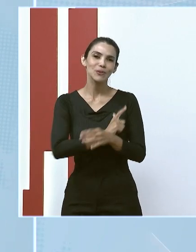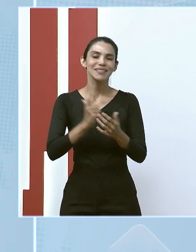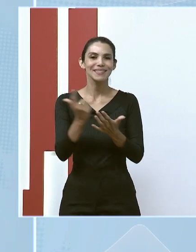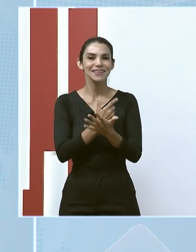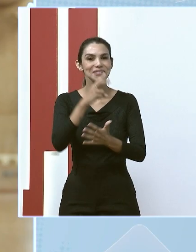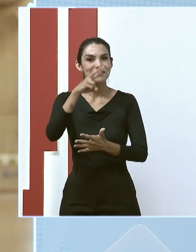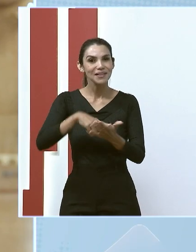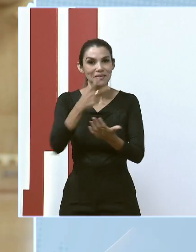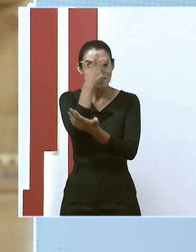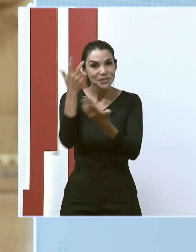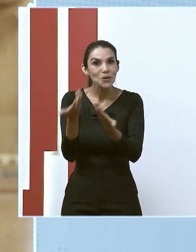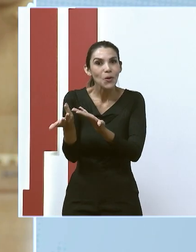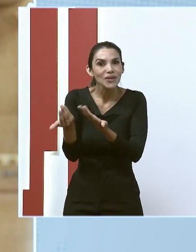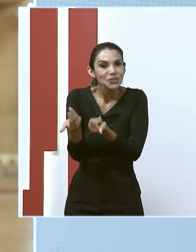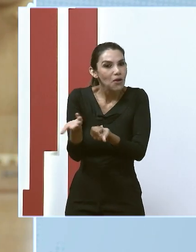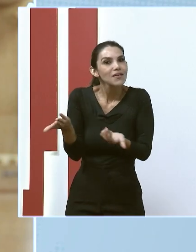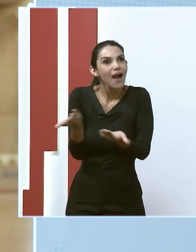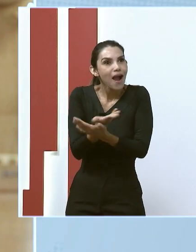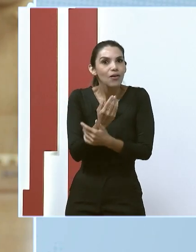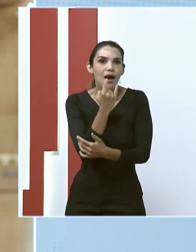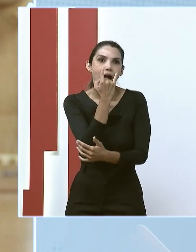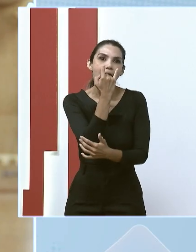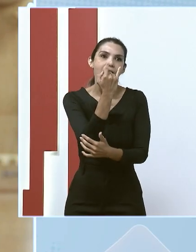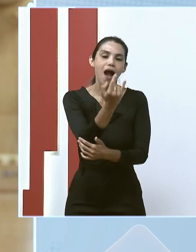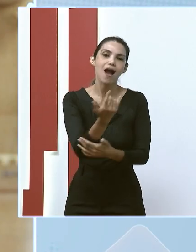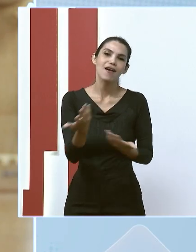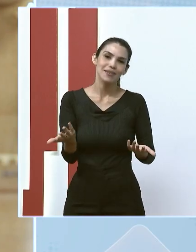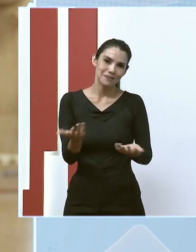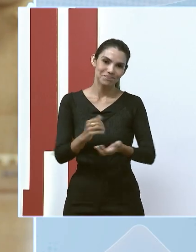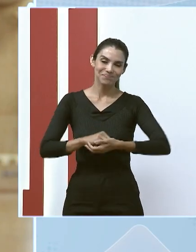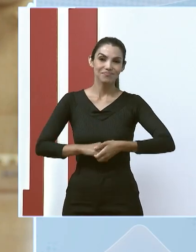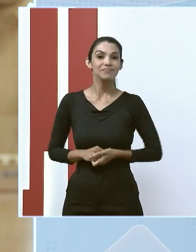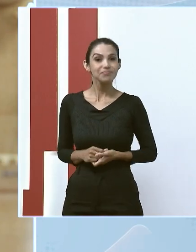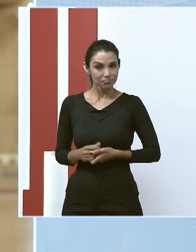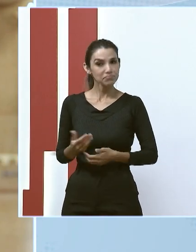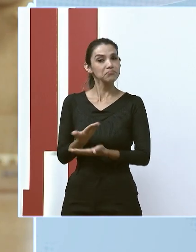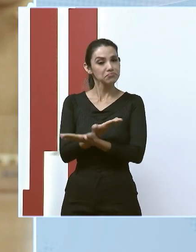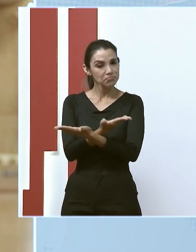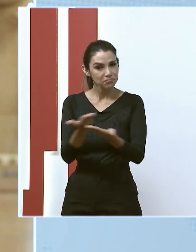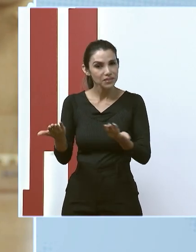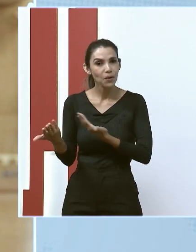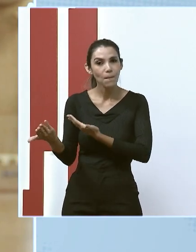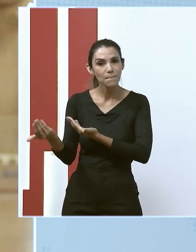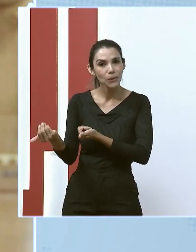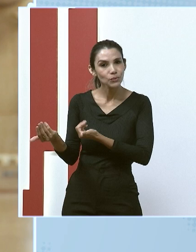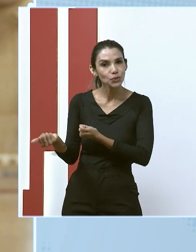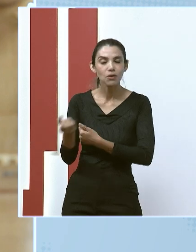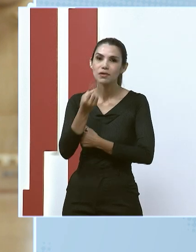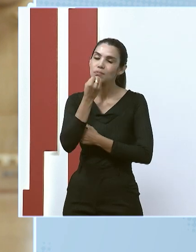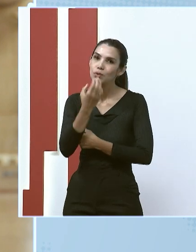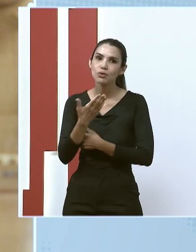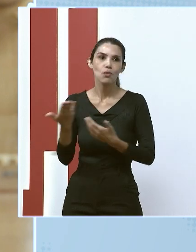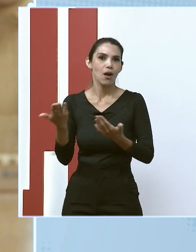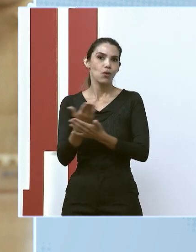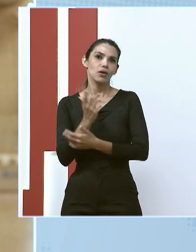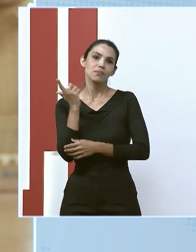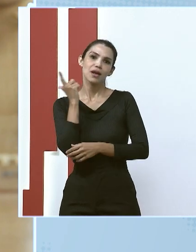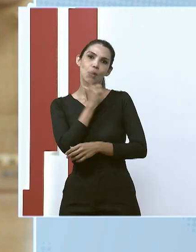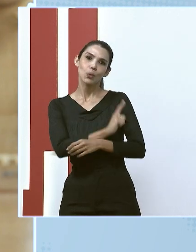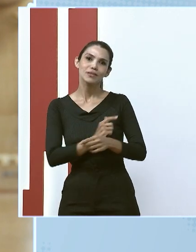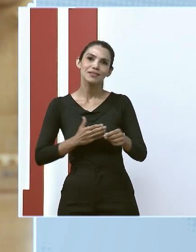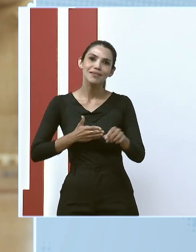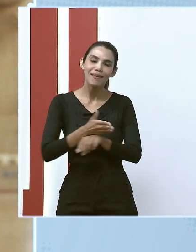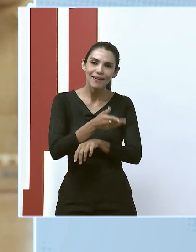público jovem. É um grande facilitador mesmo para os jovens, ainda mais com essa questão do boom dos booktokers, dos